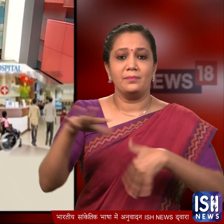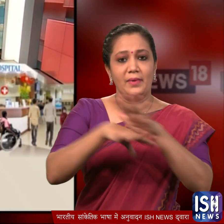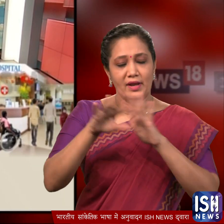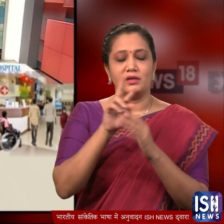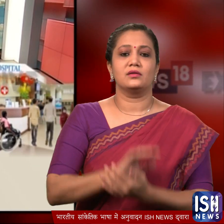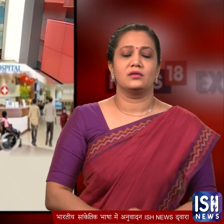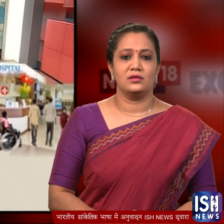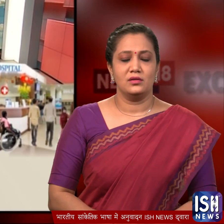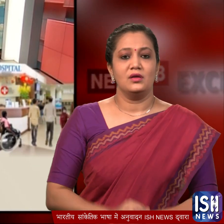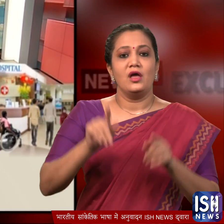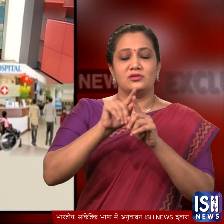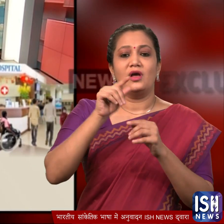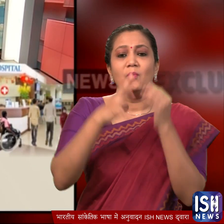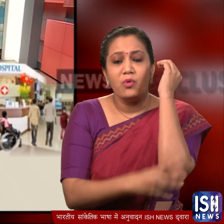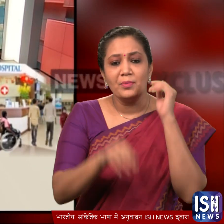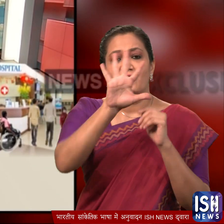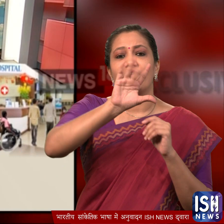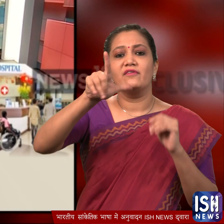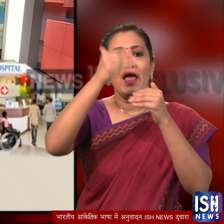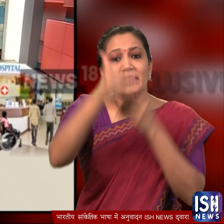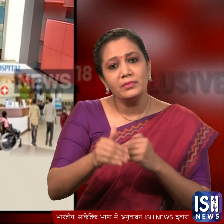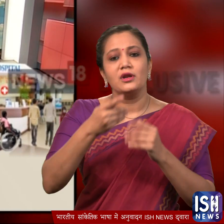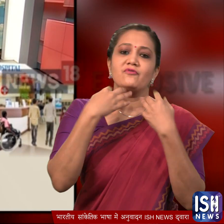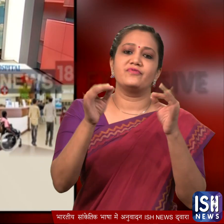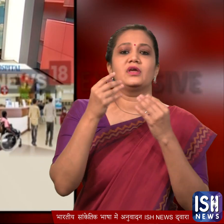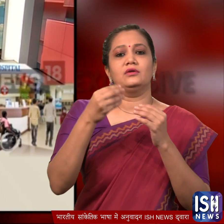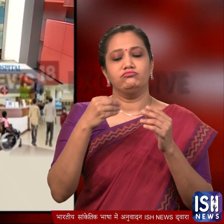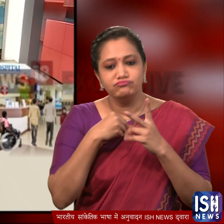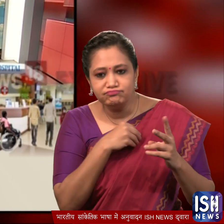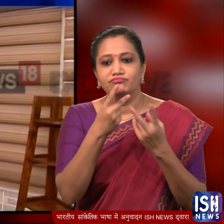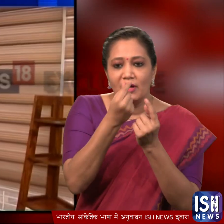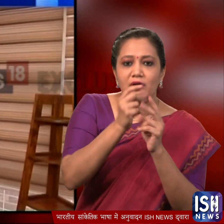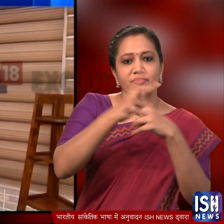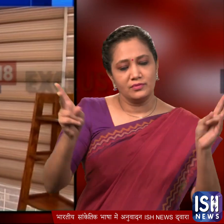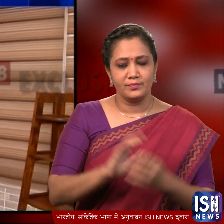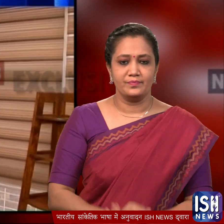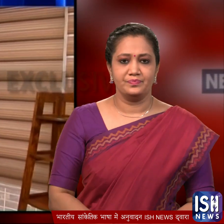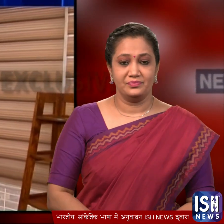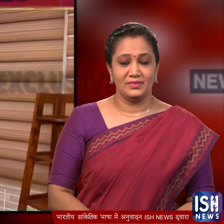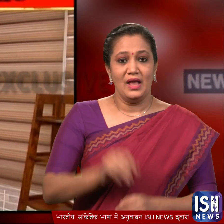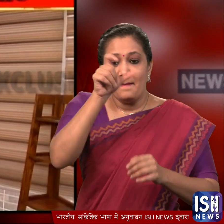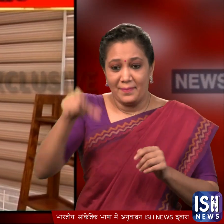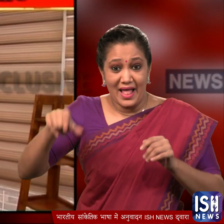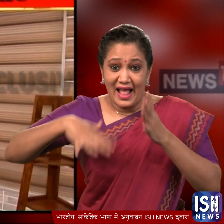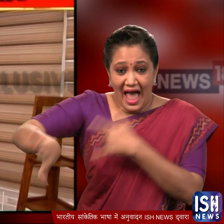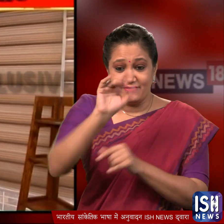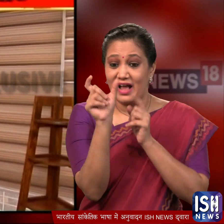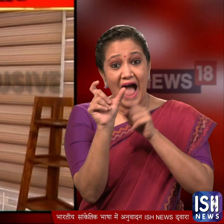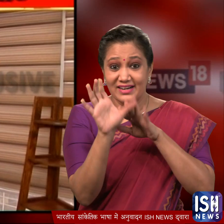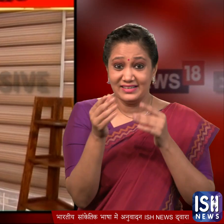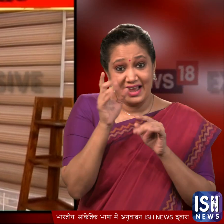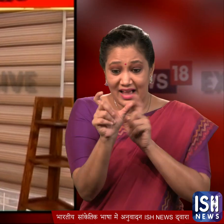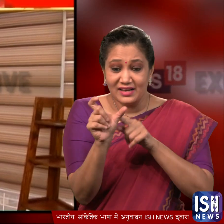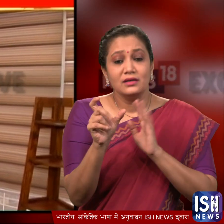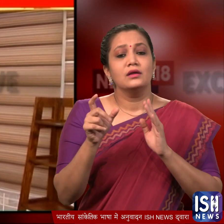थी। इसके तहत गरीबों को 5 लाख रुपए तक के मुफ्त इलाज की सुविधा दी जाती है। जब लोगों के पास एक टोकन रहेगा, ये